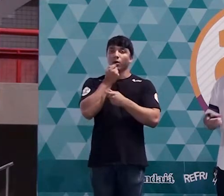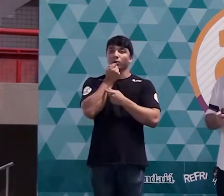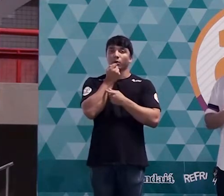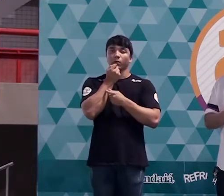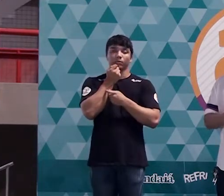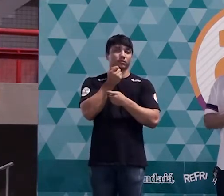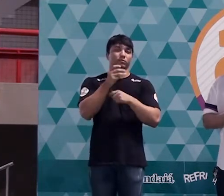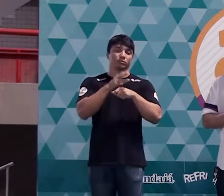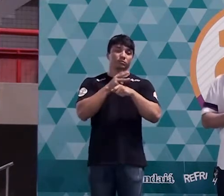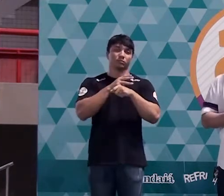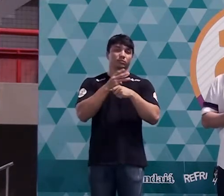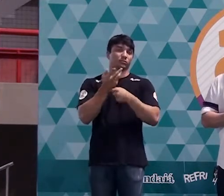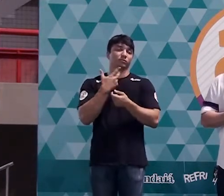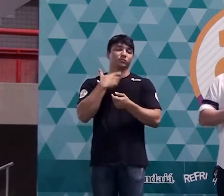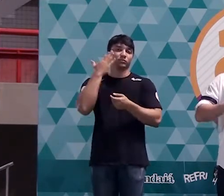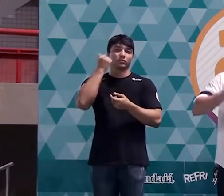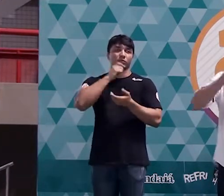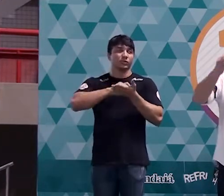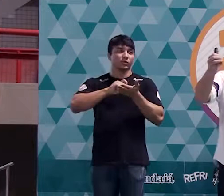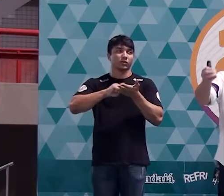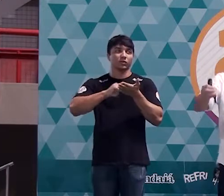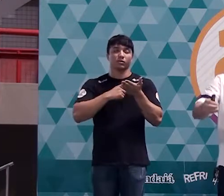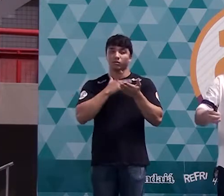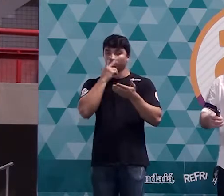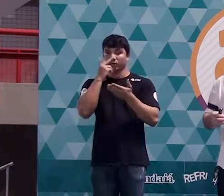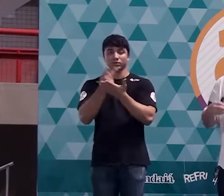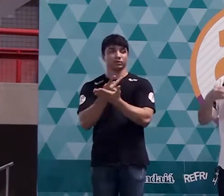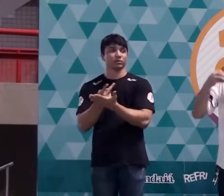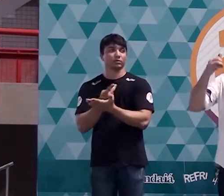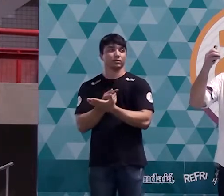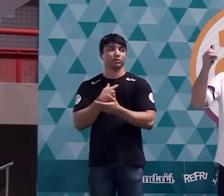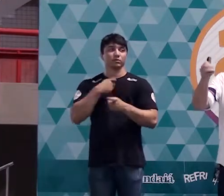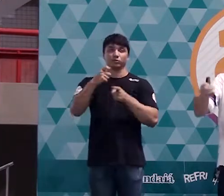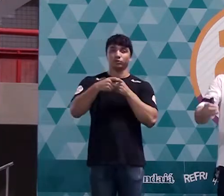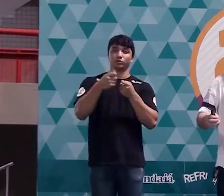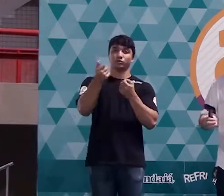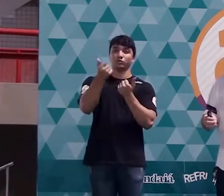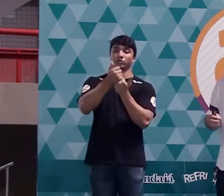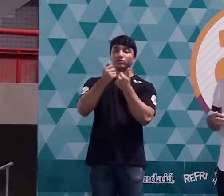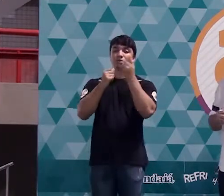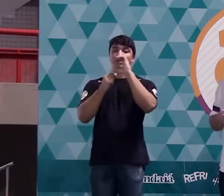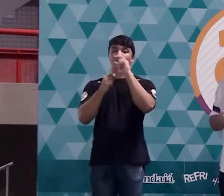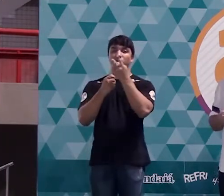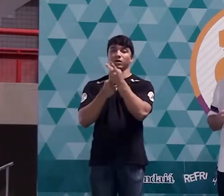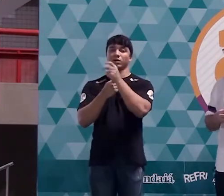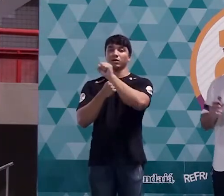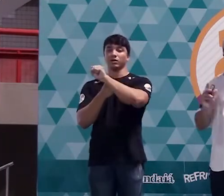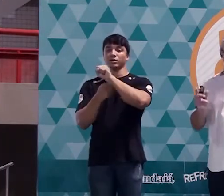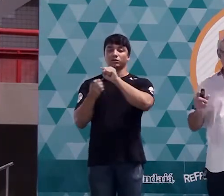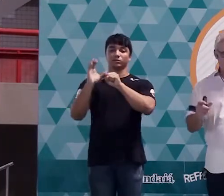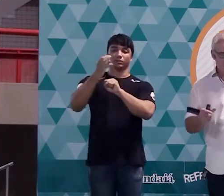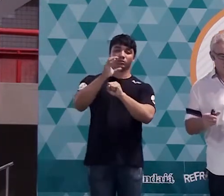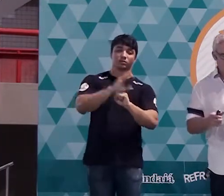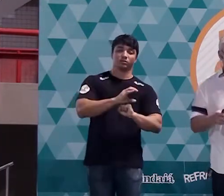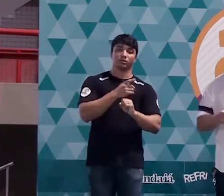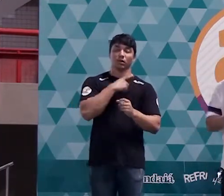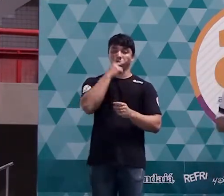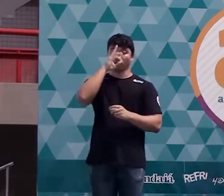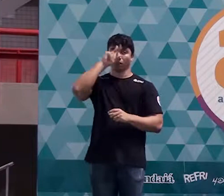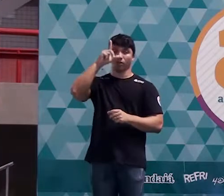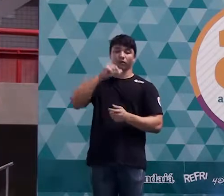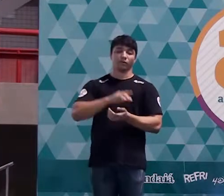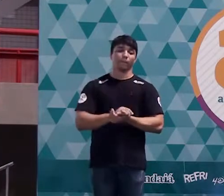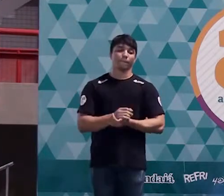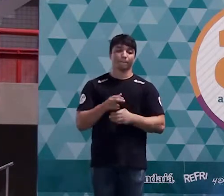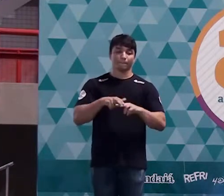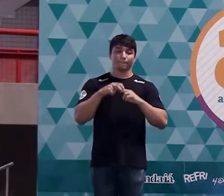áudio, porque sabe que se escrever vai trocar um Z por um S, um X por um CH e começa a bagunça, né? A gente tem que ter cuidado.